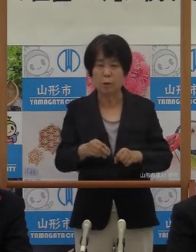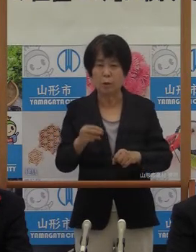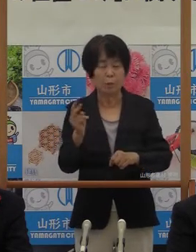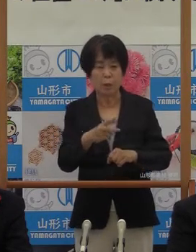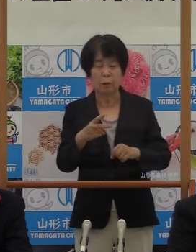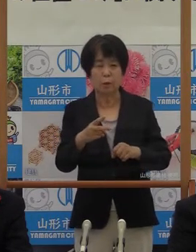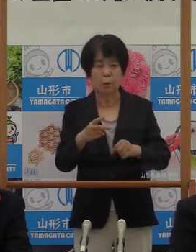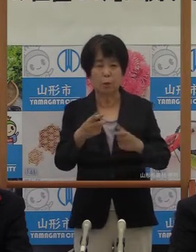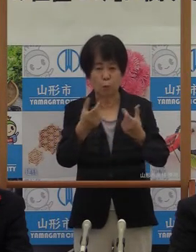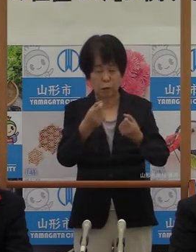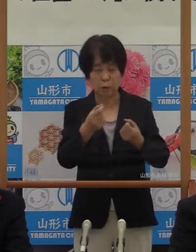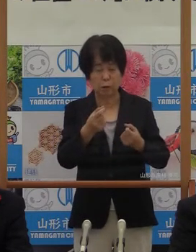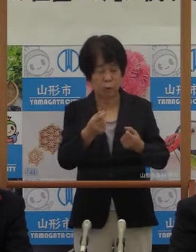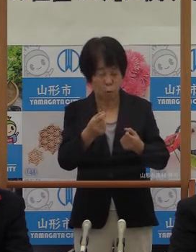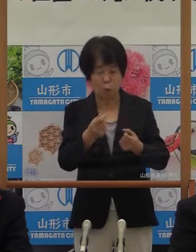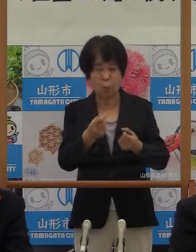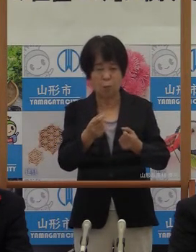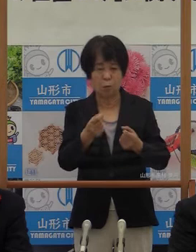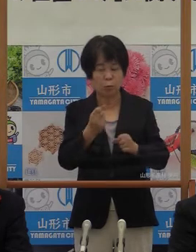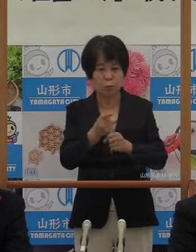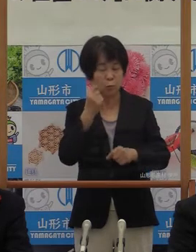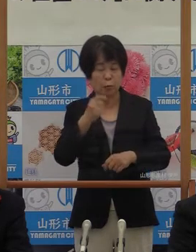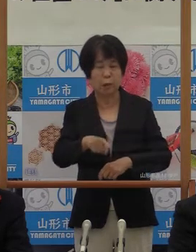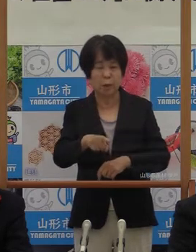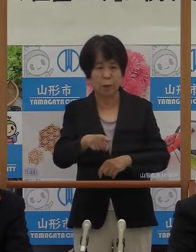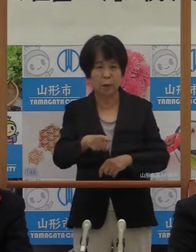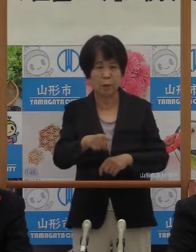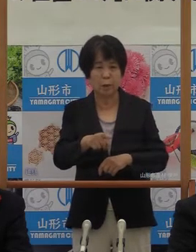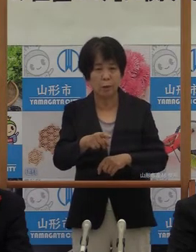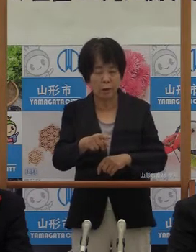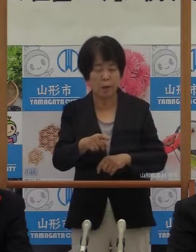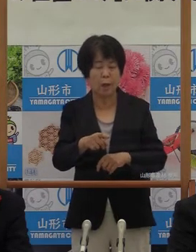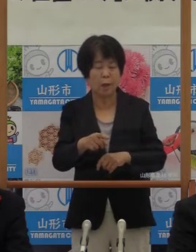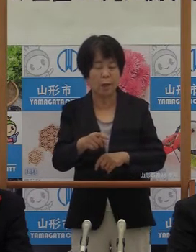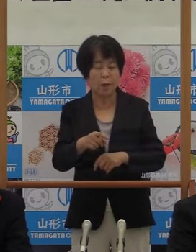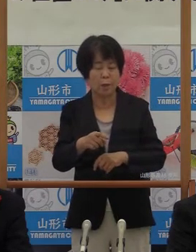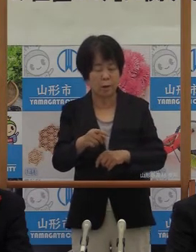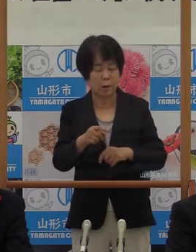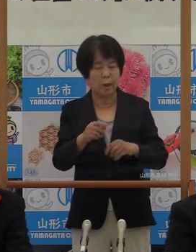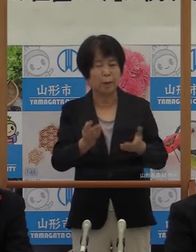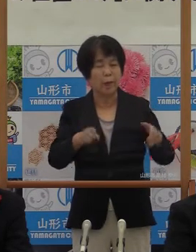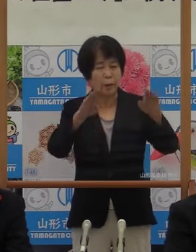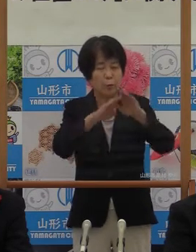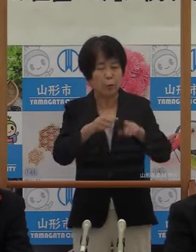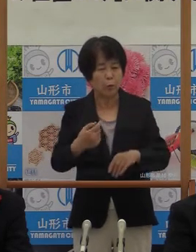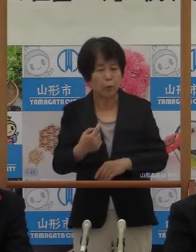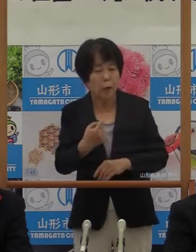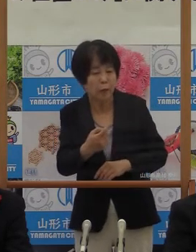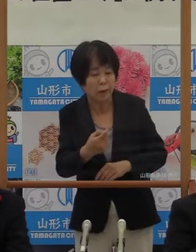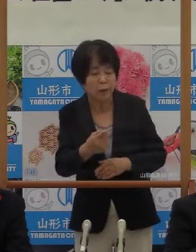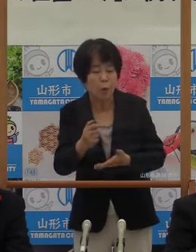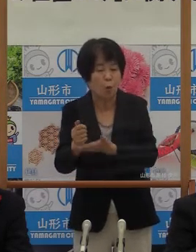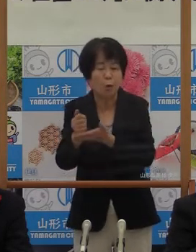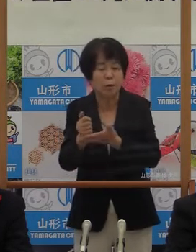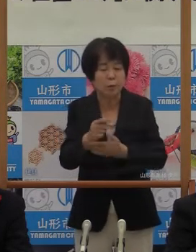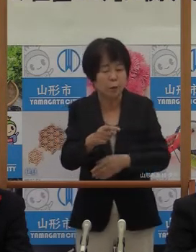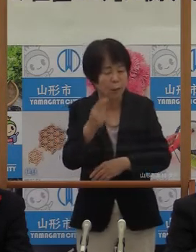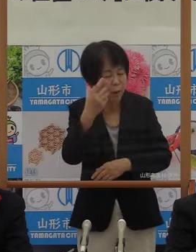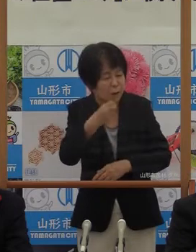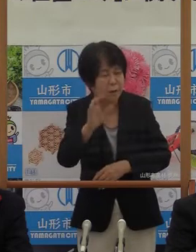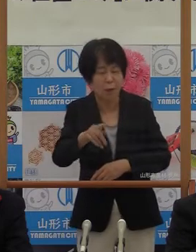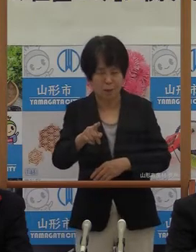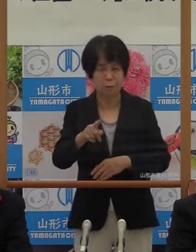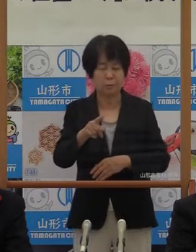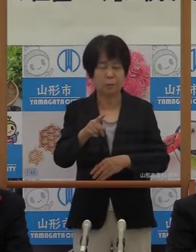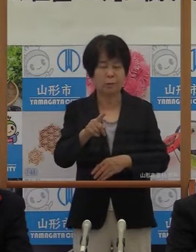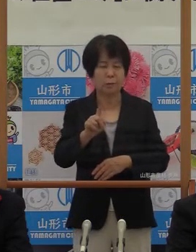ております。やはり中に入られたお客様皆様関心があるのは建物の作りです。で、